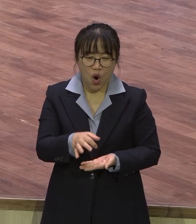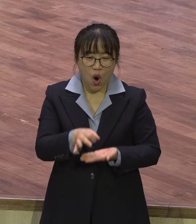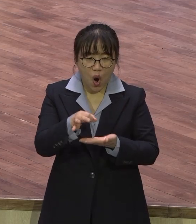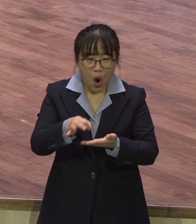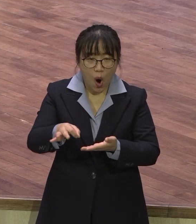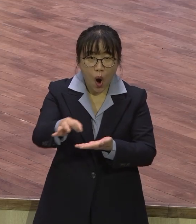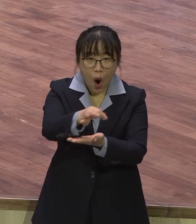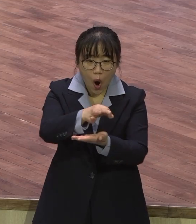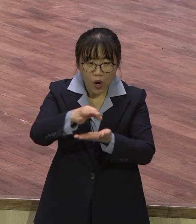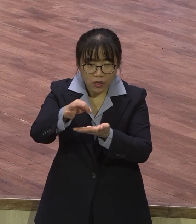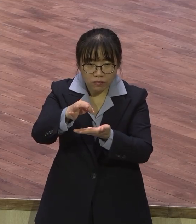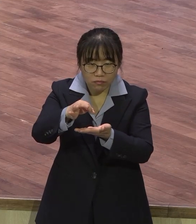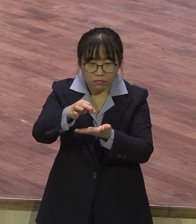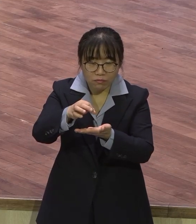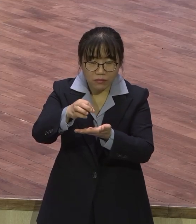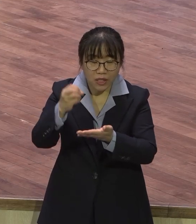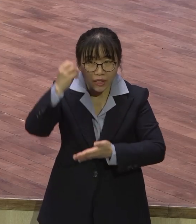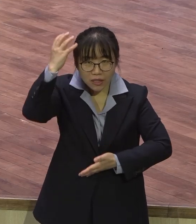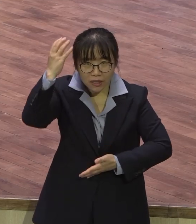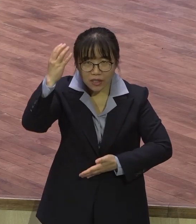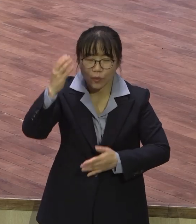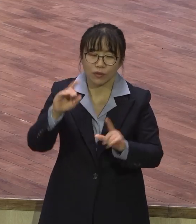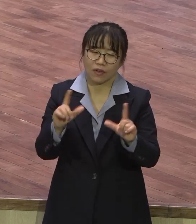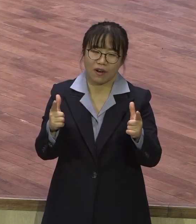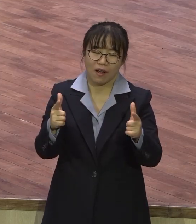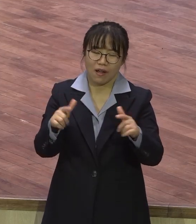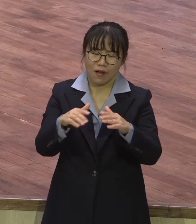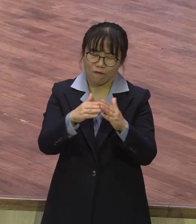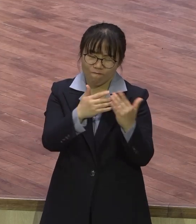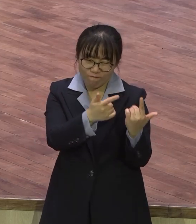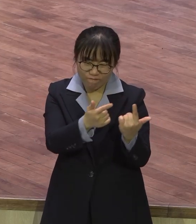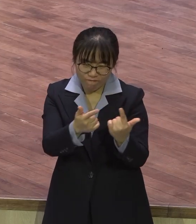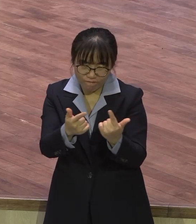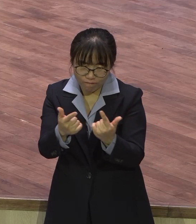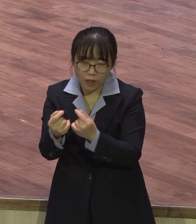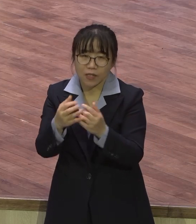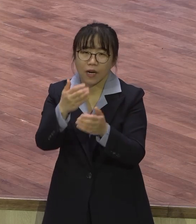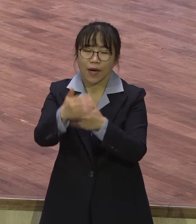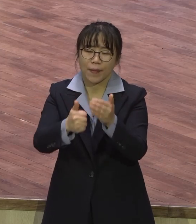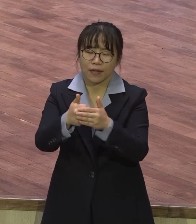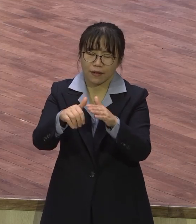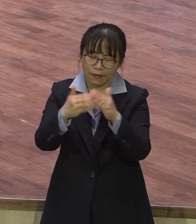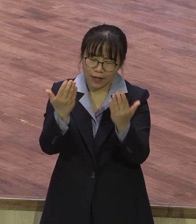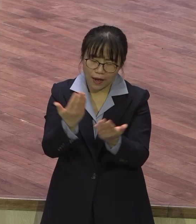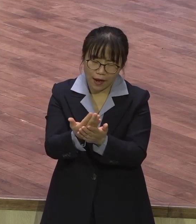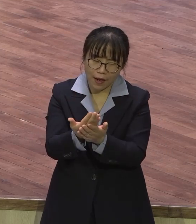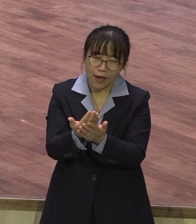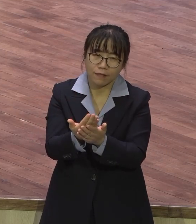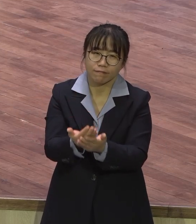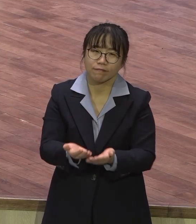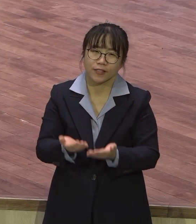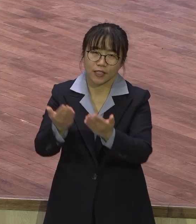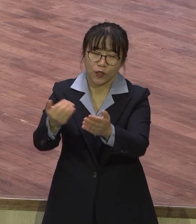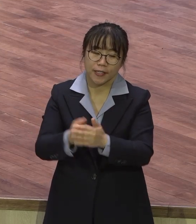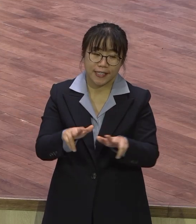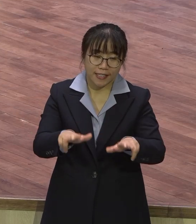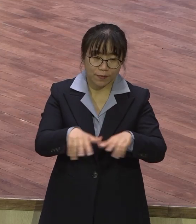하잖아요 하나님 앞에 차 그 분석을 했어요 사무실에서는 세밀하게 합니다